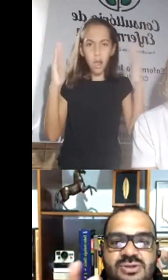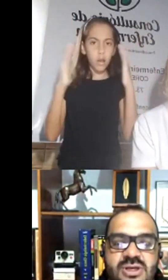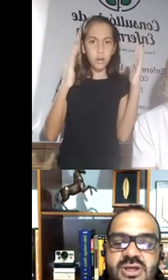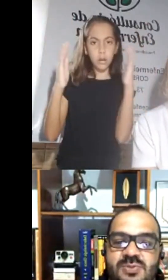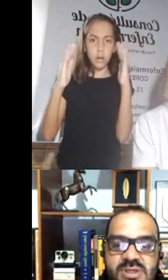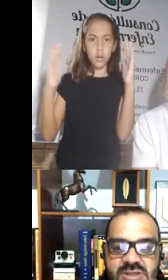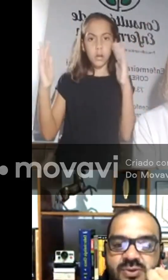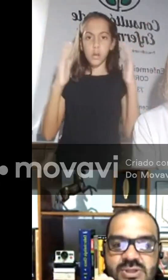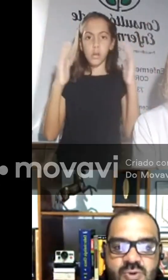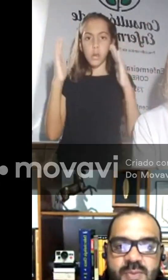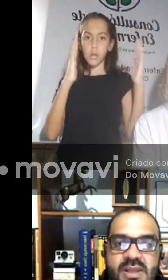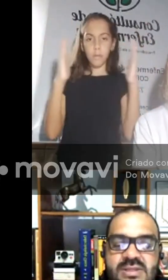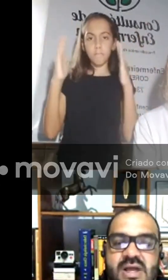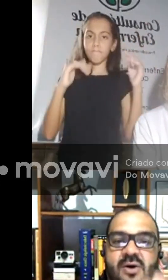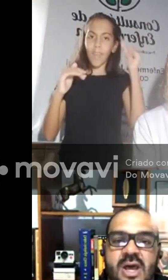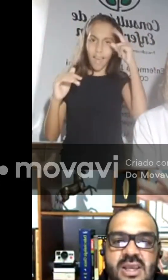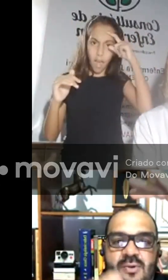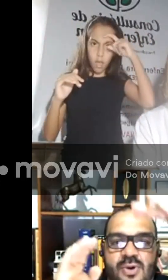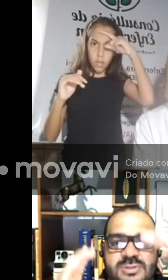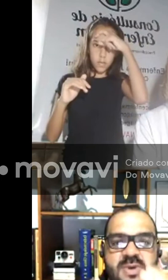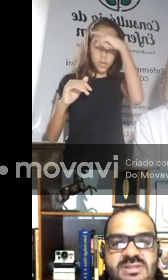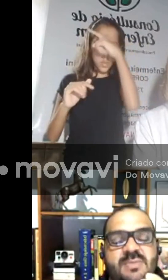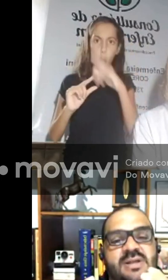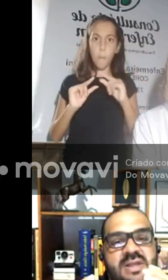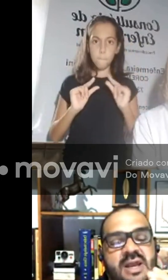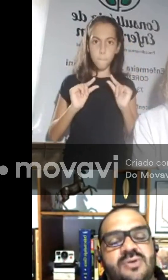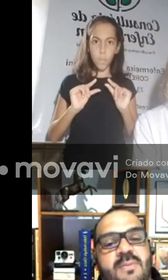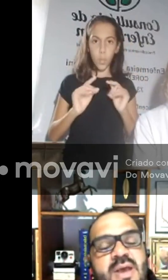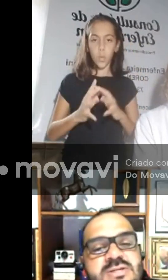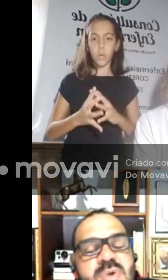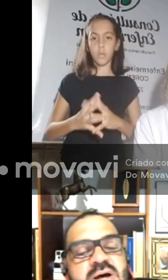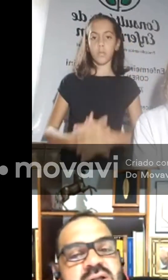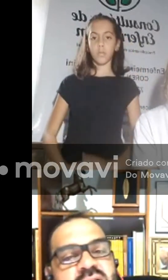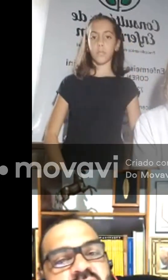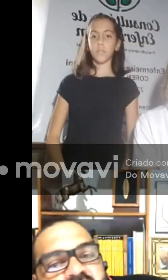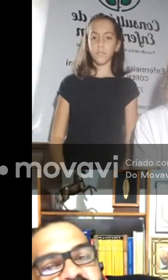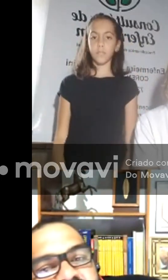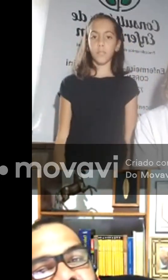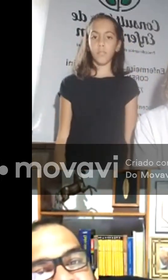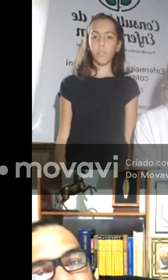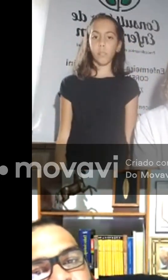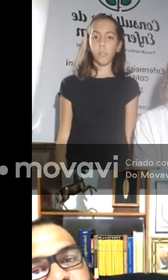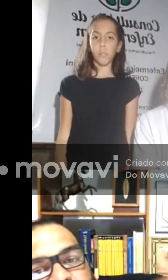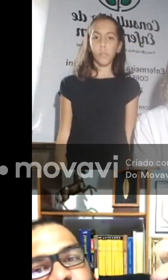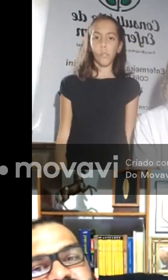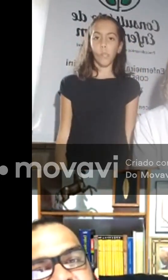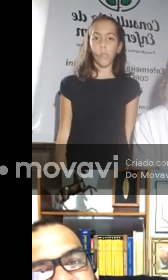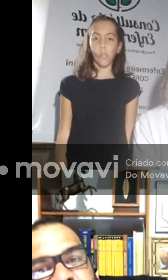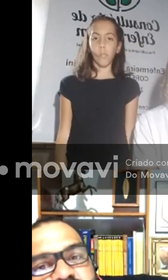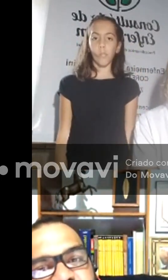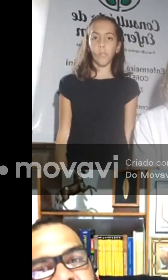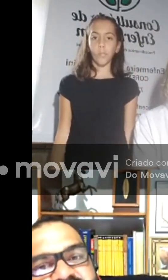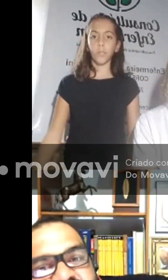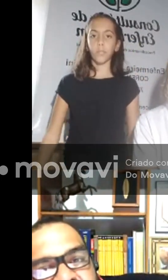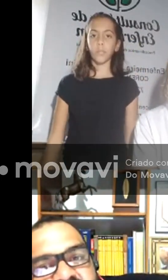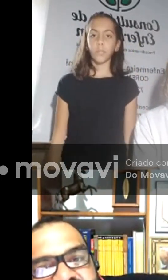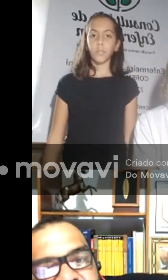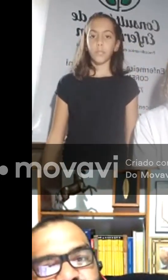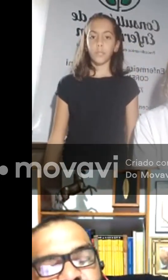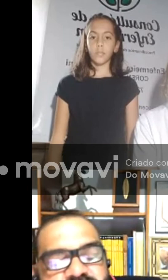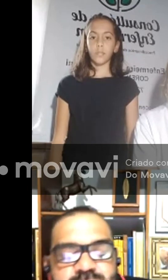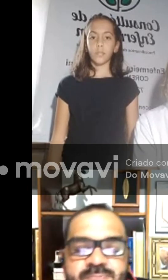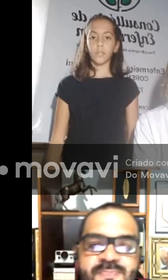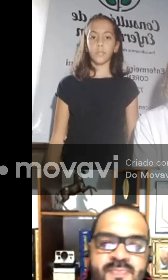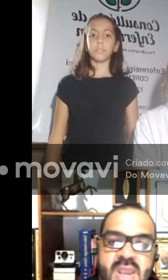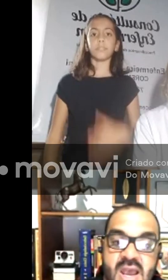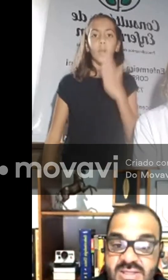mudaram os ritmos, essas coisas, comida e tal, e outros se manteram na mesma comida tradicional deles, na caça e tudo